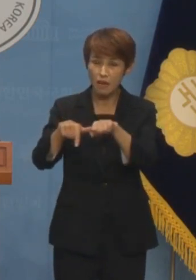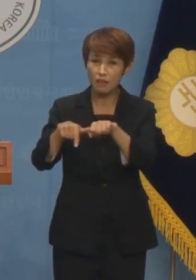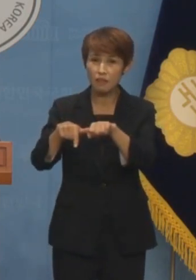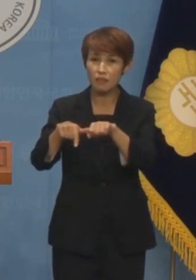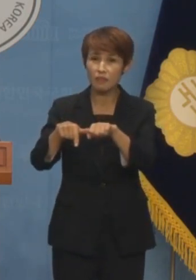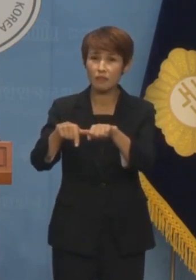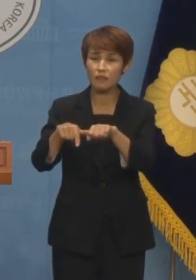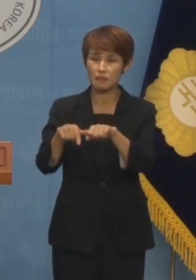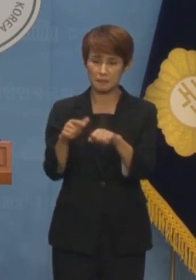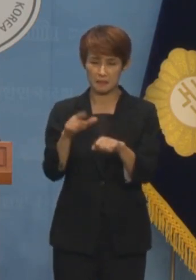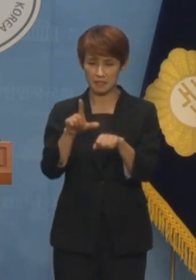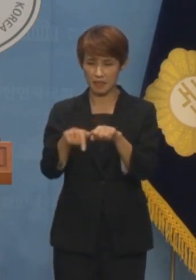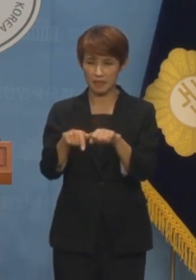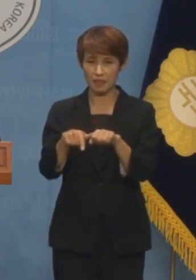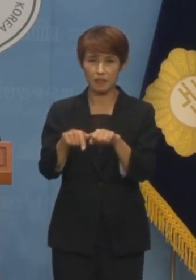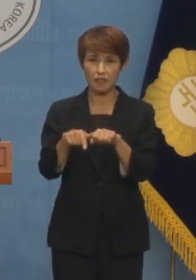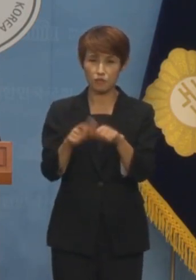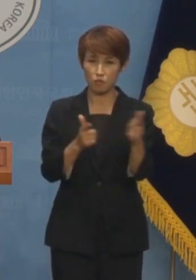했을까요?